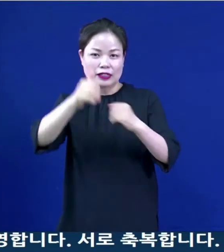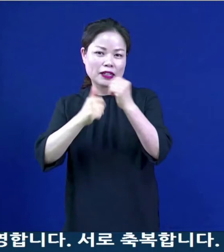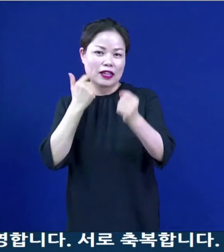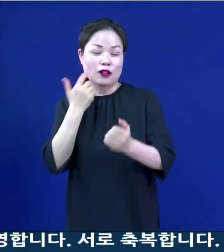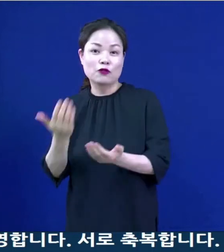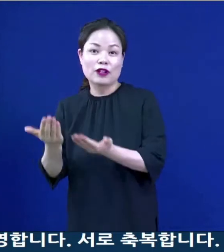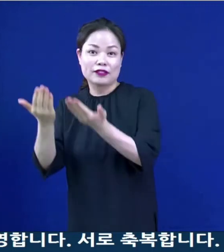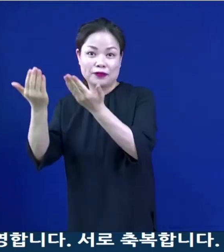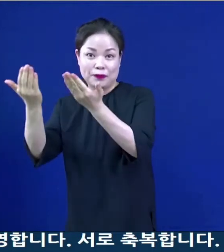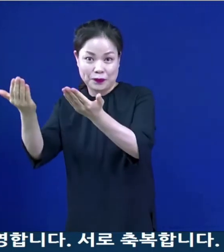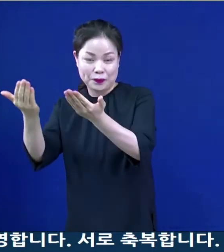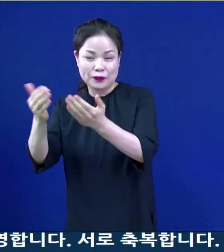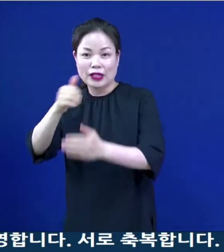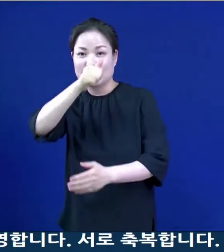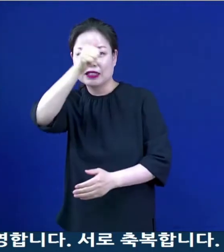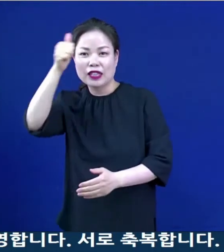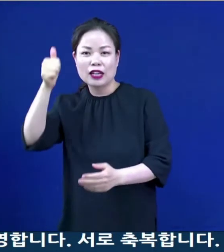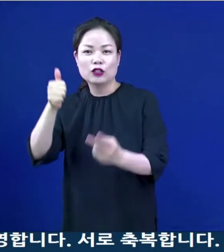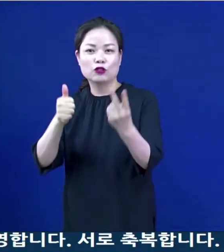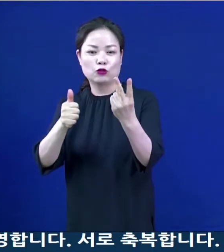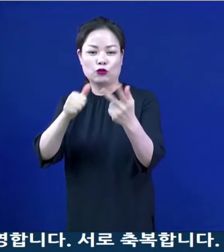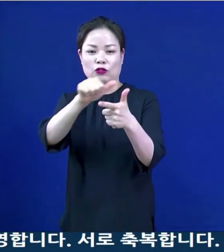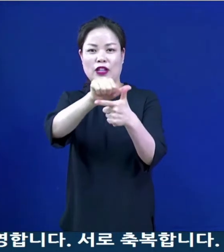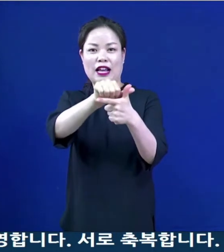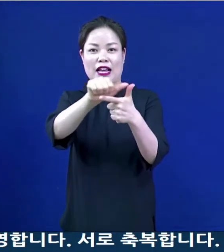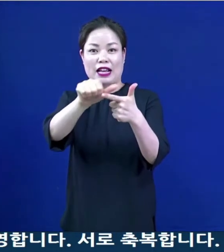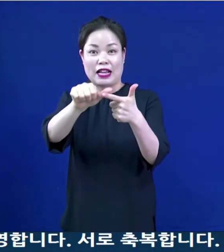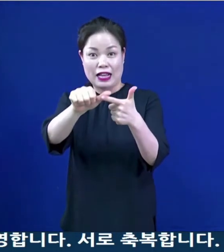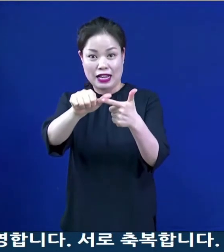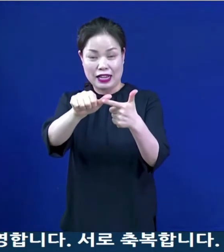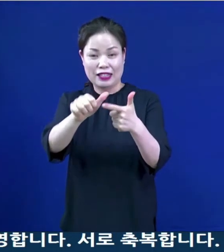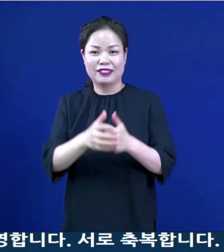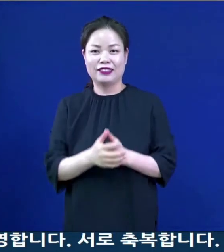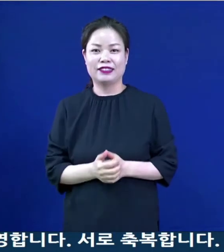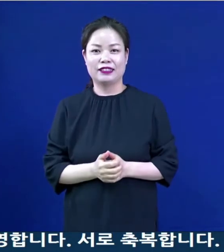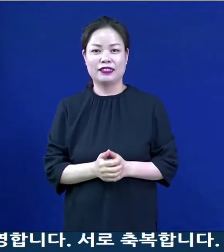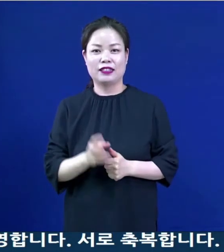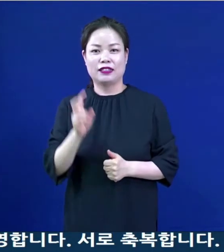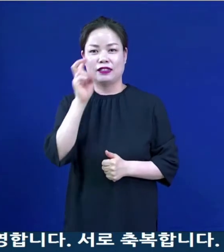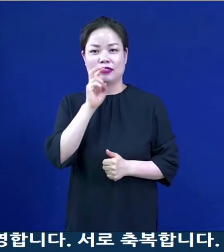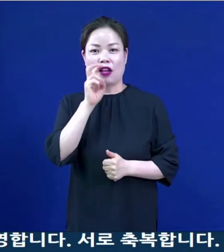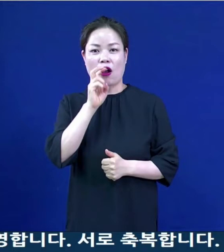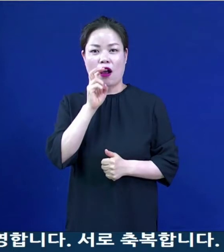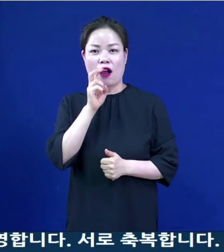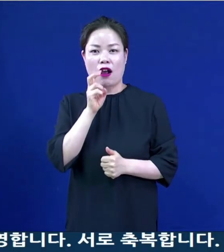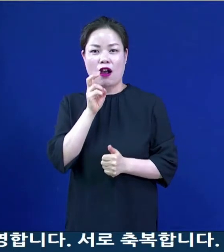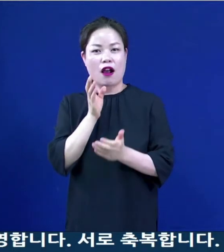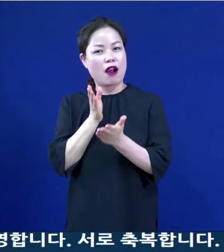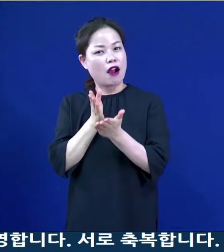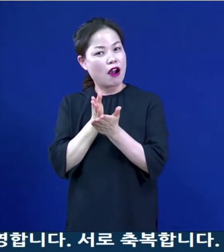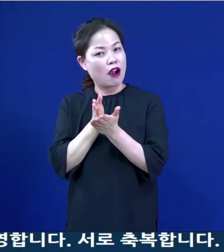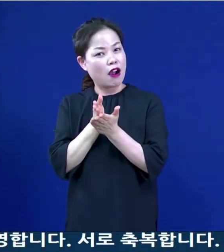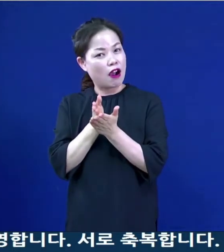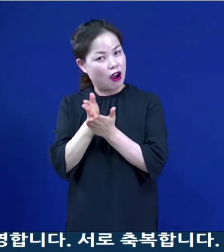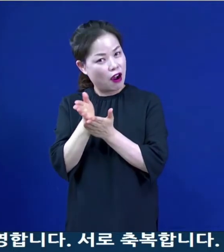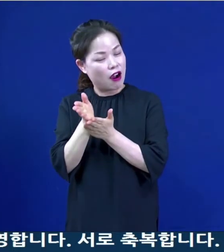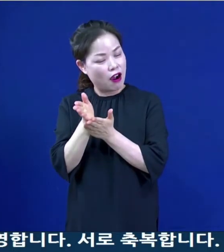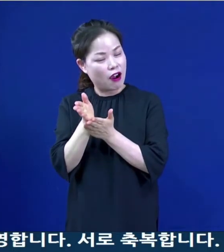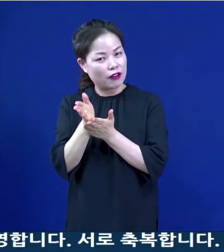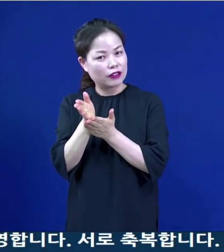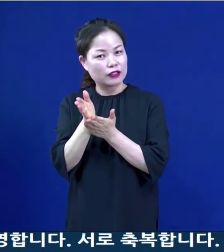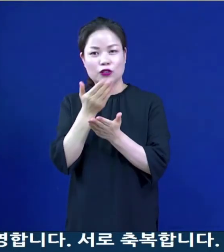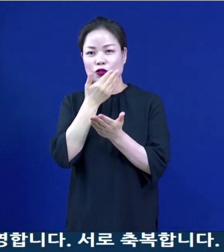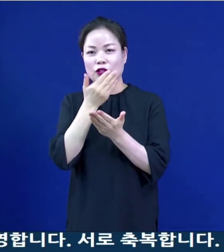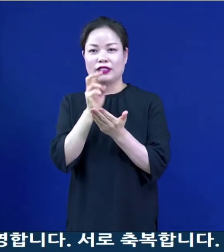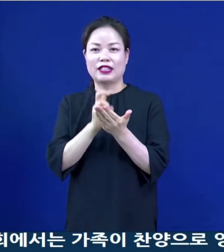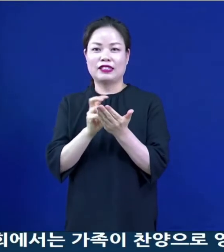드렸는데, 장로님의 두 아들들이 성악을 한, 또 하나님을 찬양하는